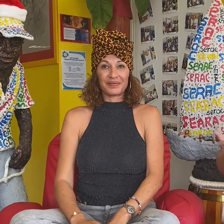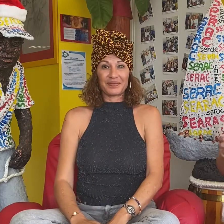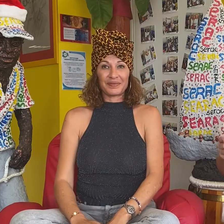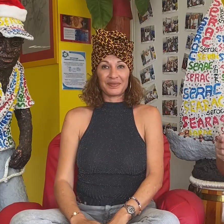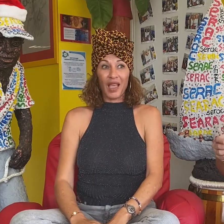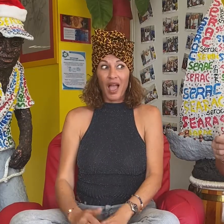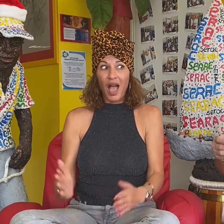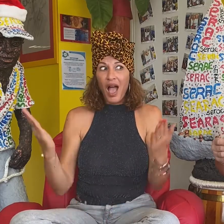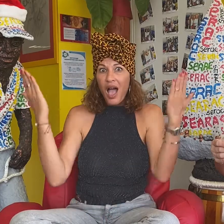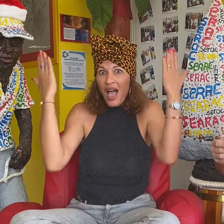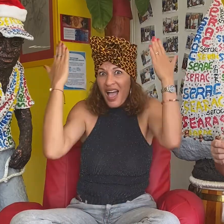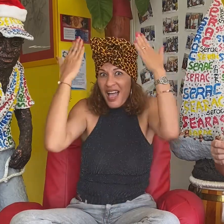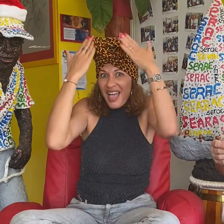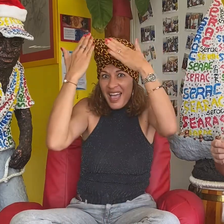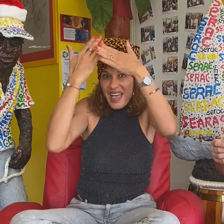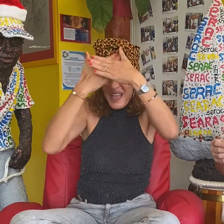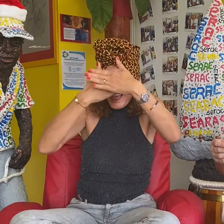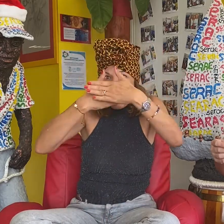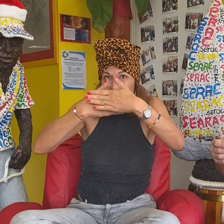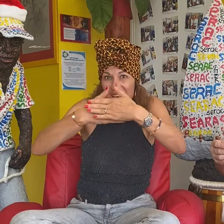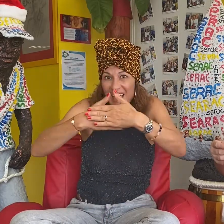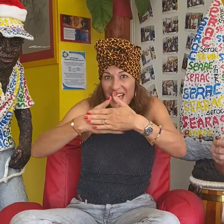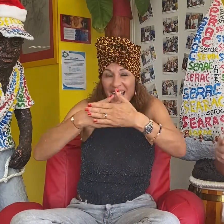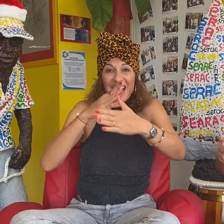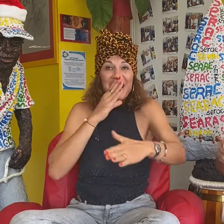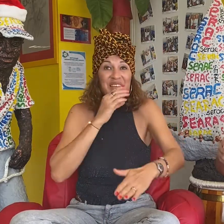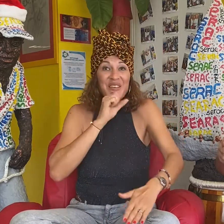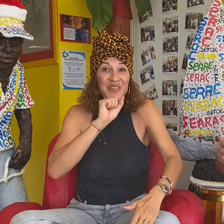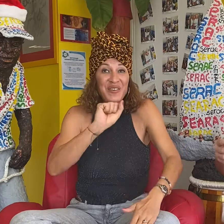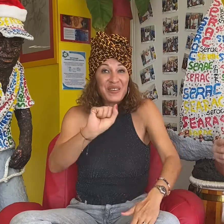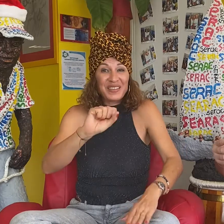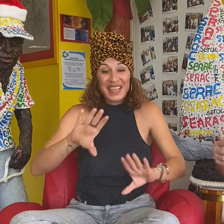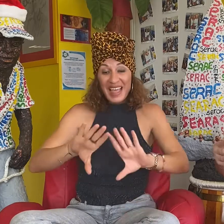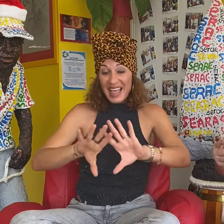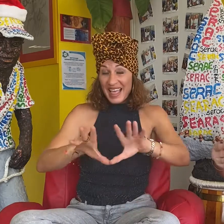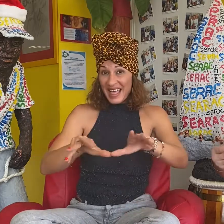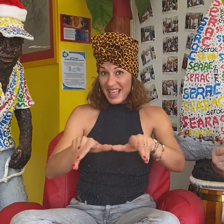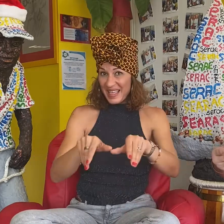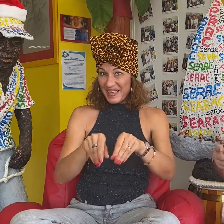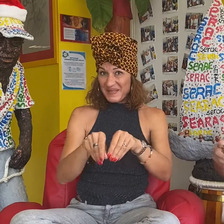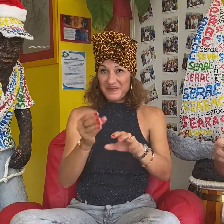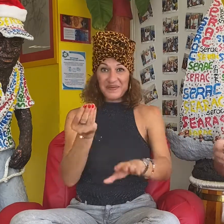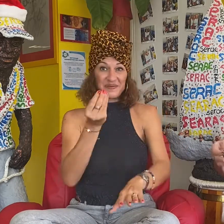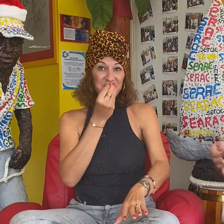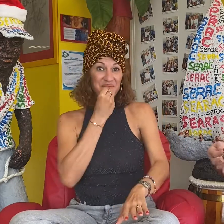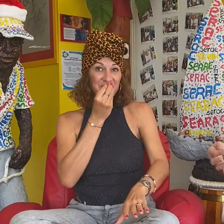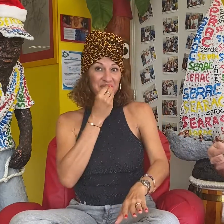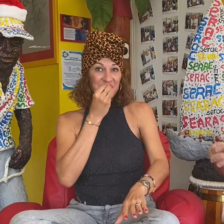C'est le soir de Noël. La famille dîne.